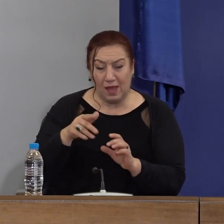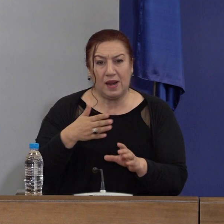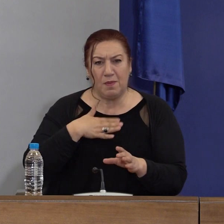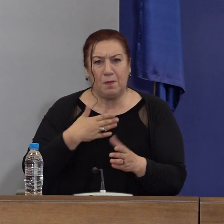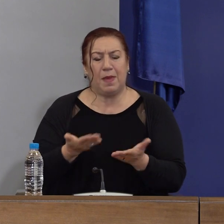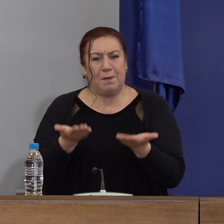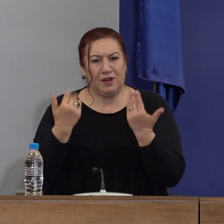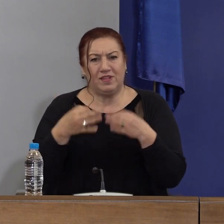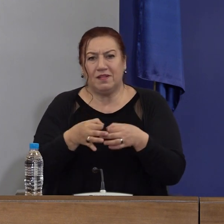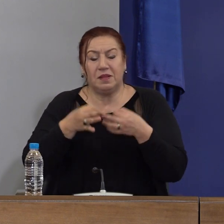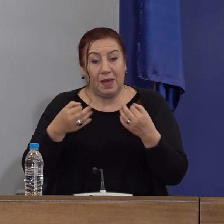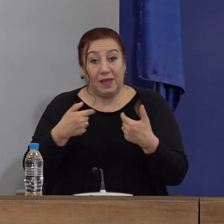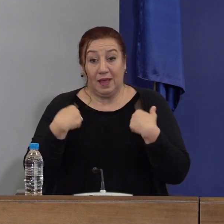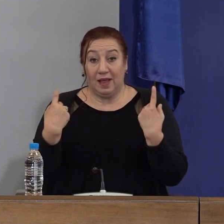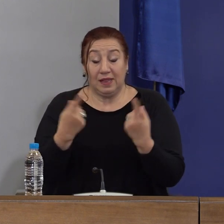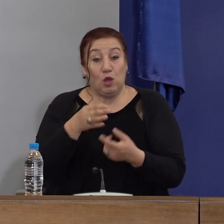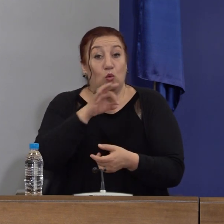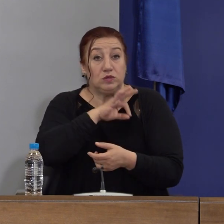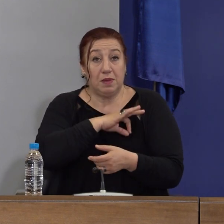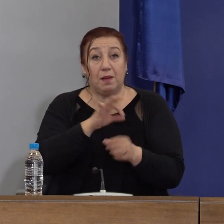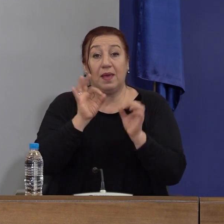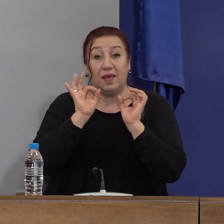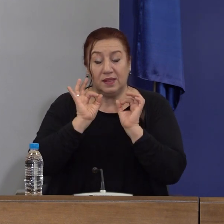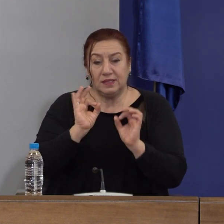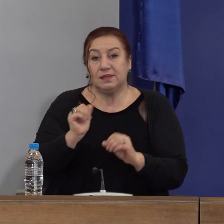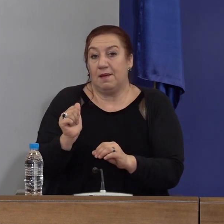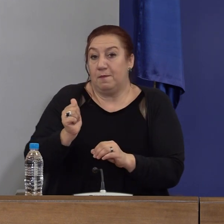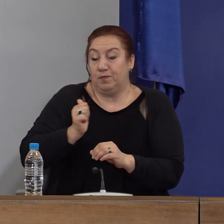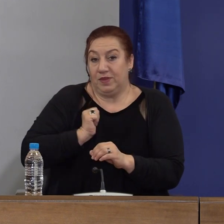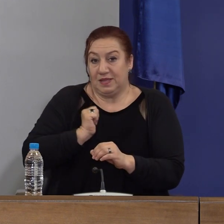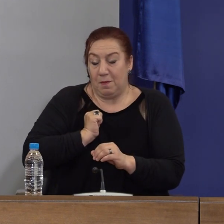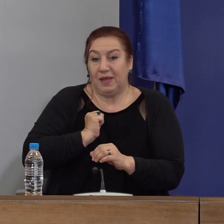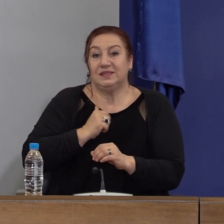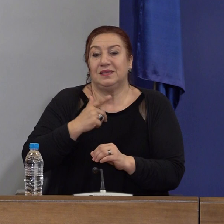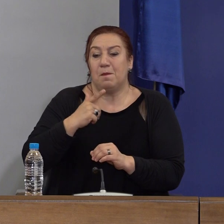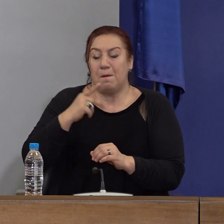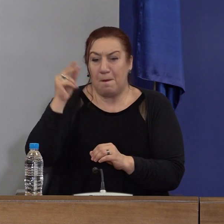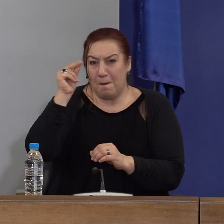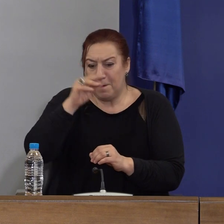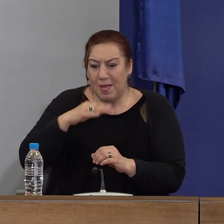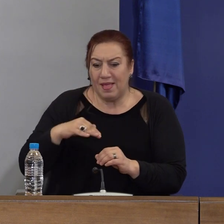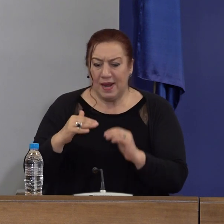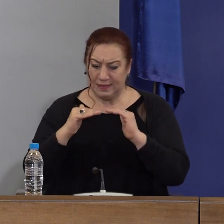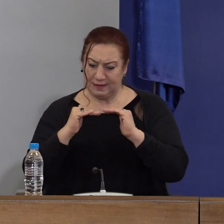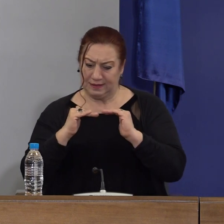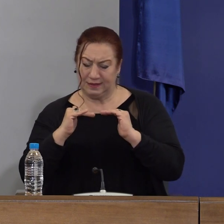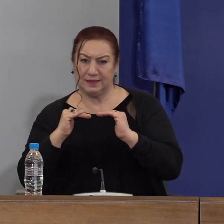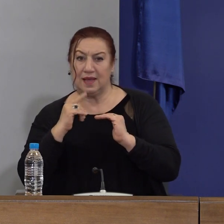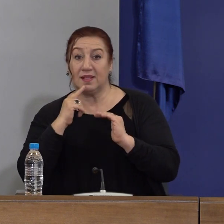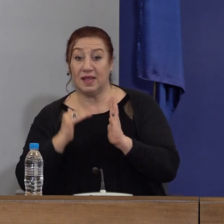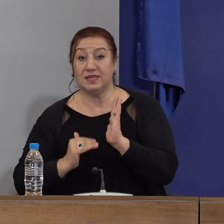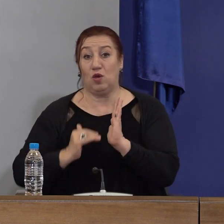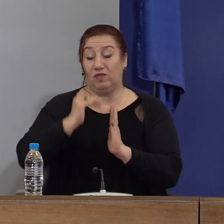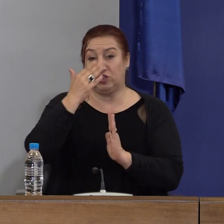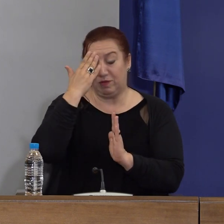мерки, ние успяхме наистина да съхраним нашата страна на много ниско равнище на заболяване, така ние мислим